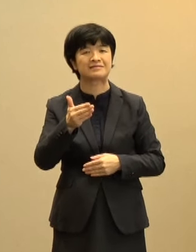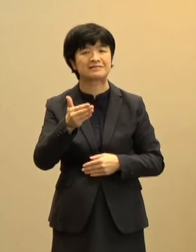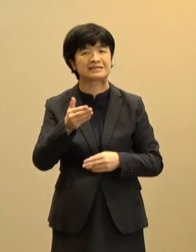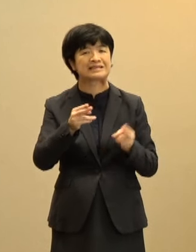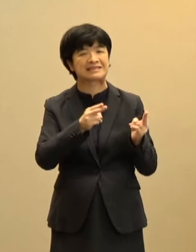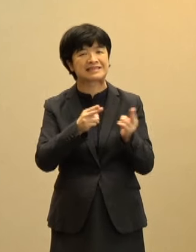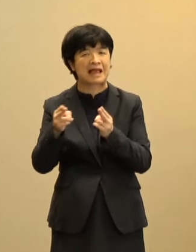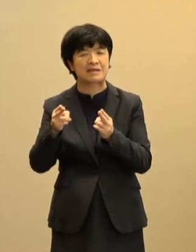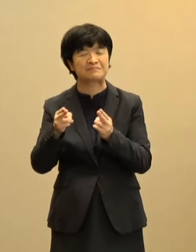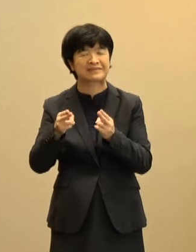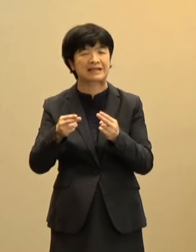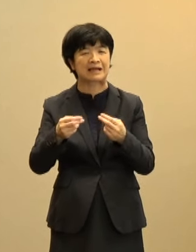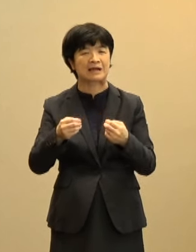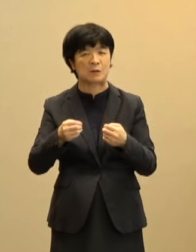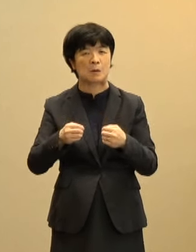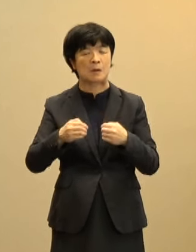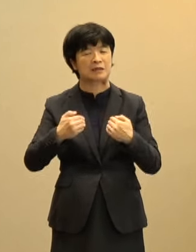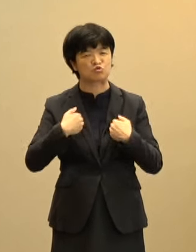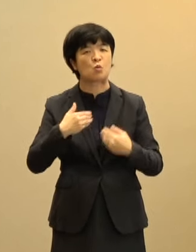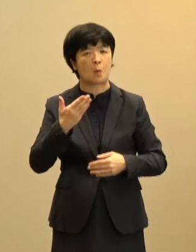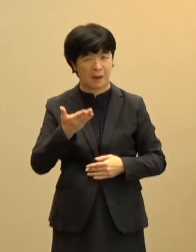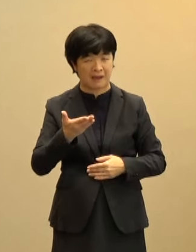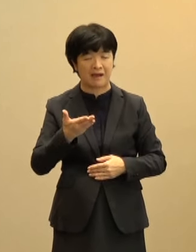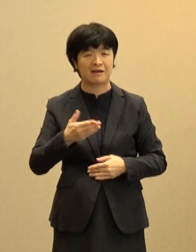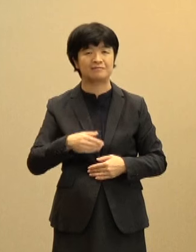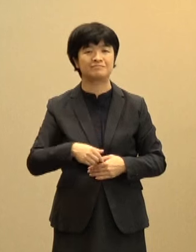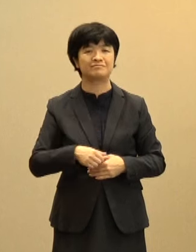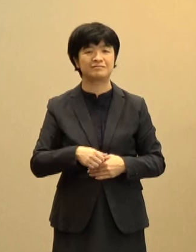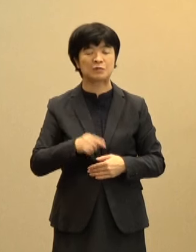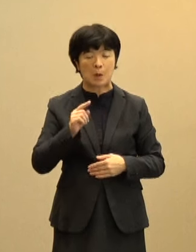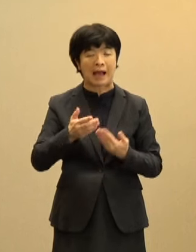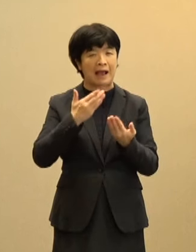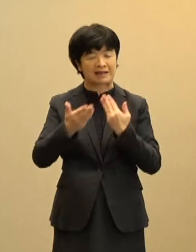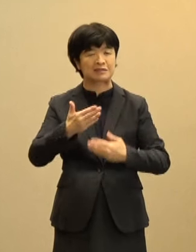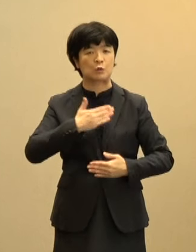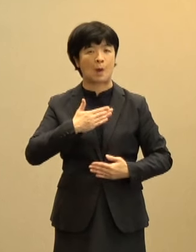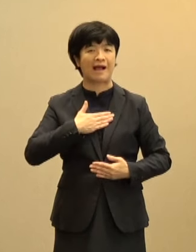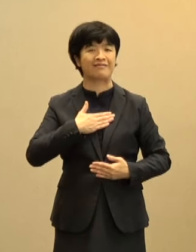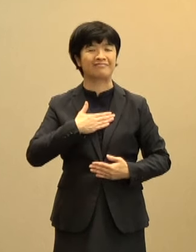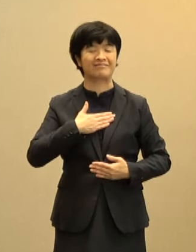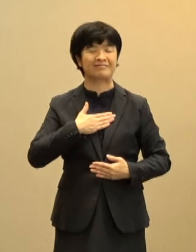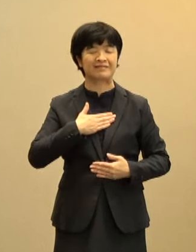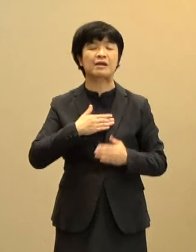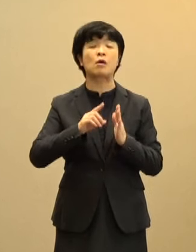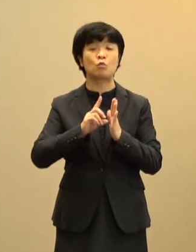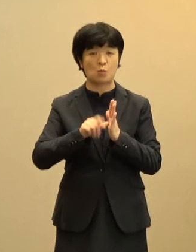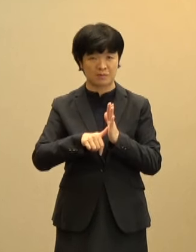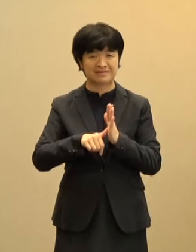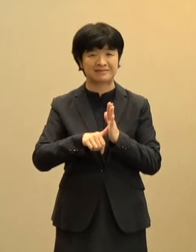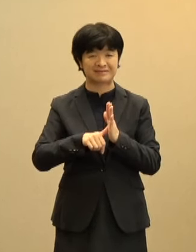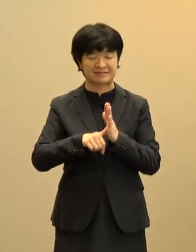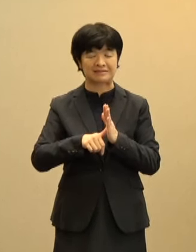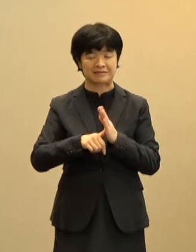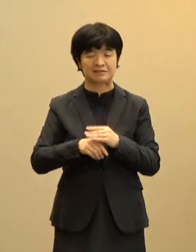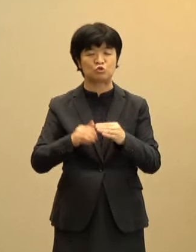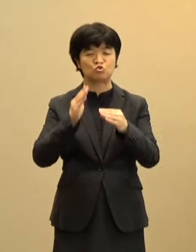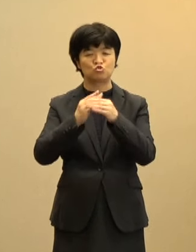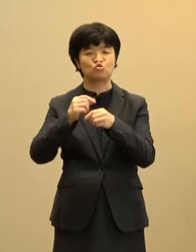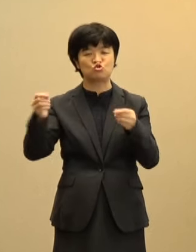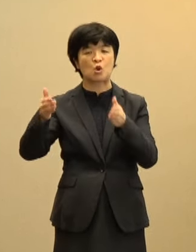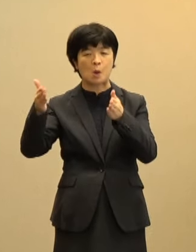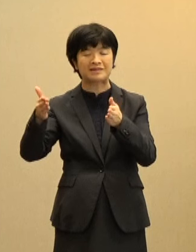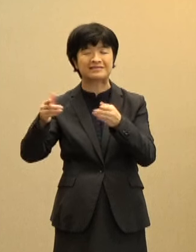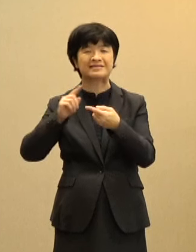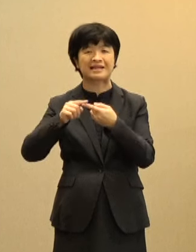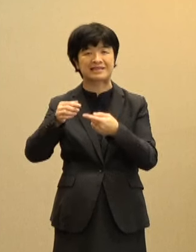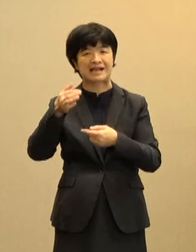整備等を改めて行っていかなければならないのか、それが明らかになった上 で、 です、ね、中長期的な資金計画にどのように影響